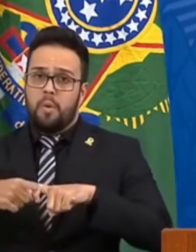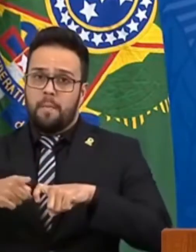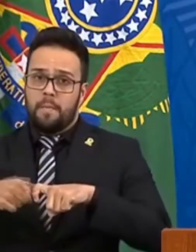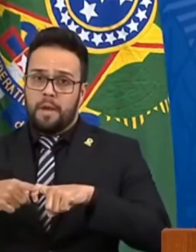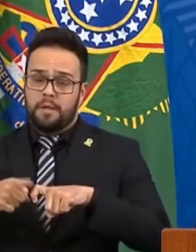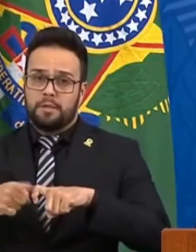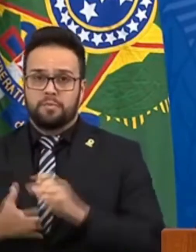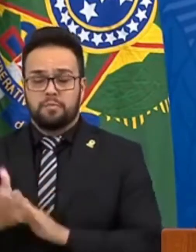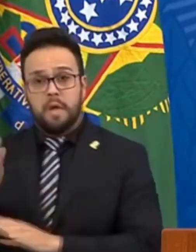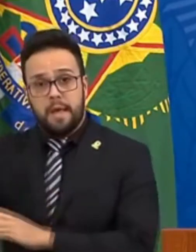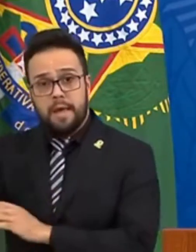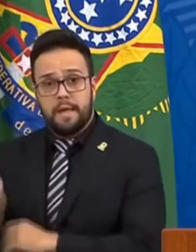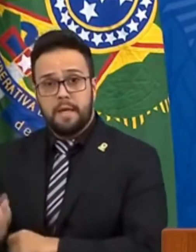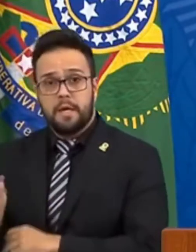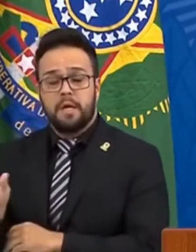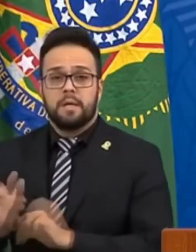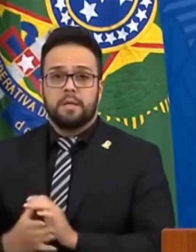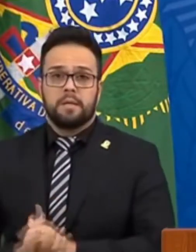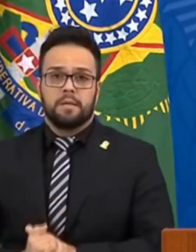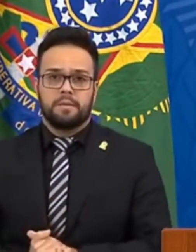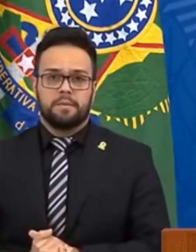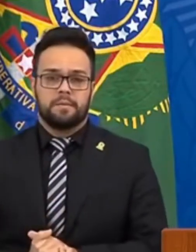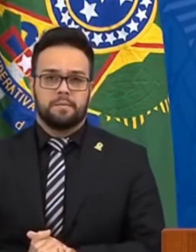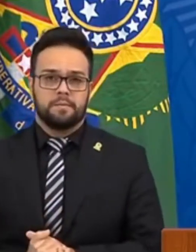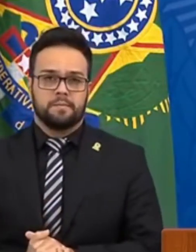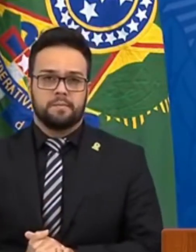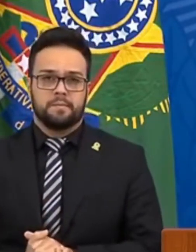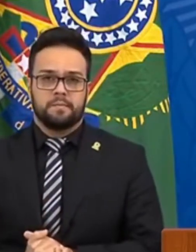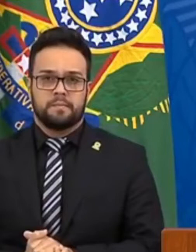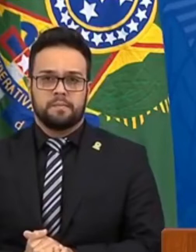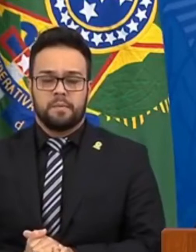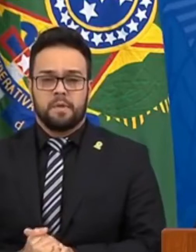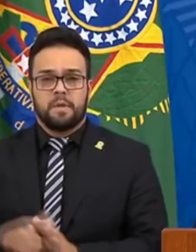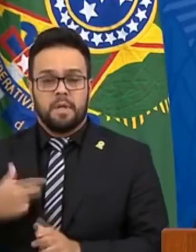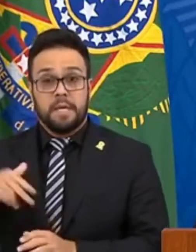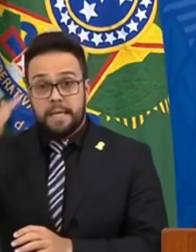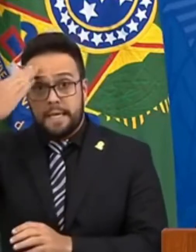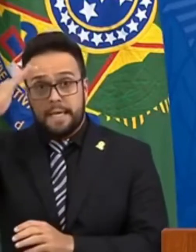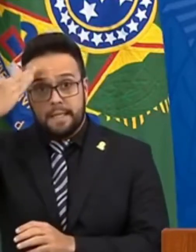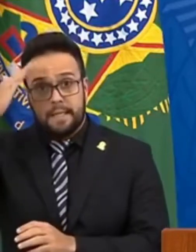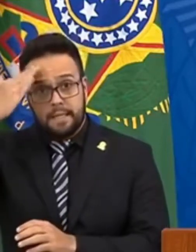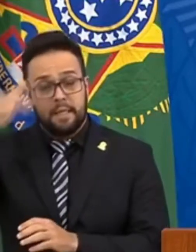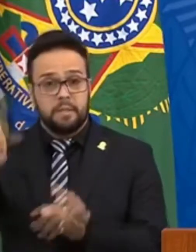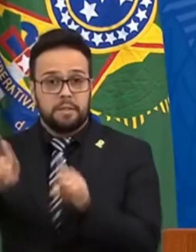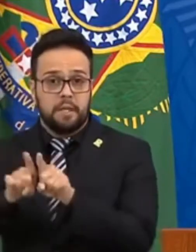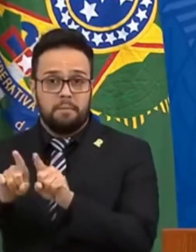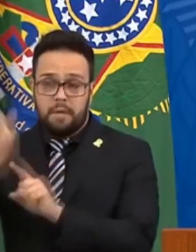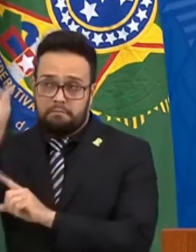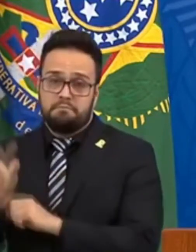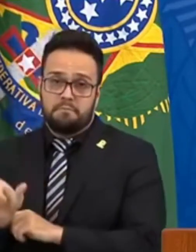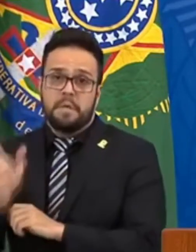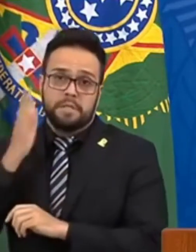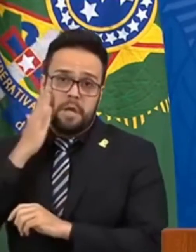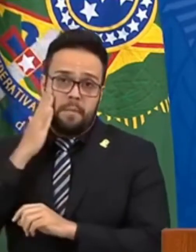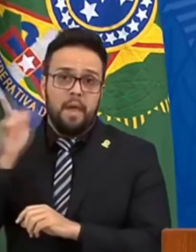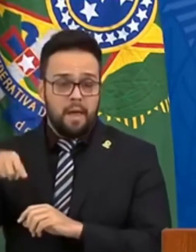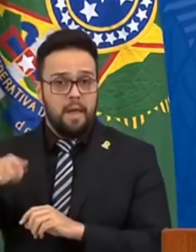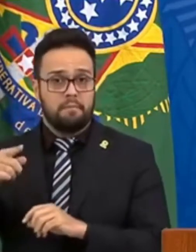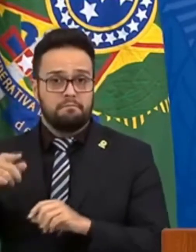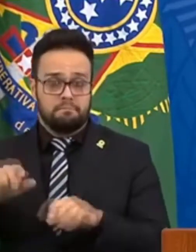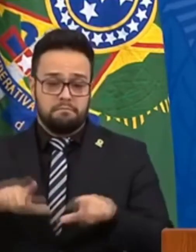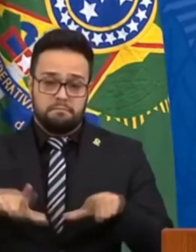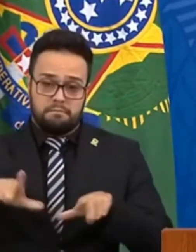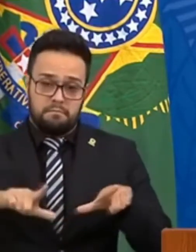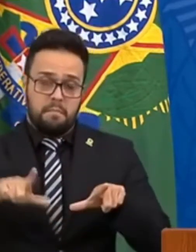oi e a questão de a entender também a coleção do emprego